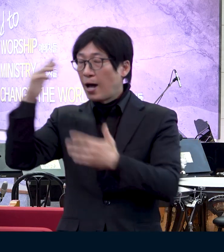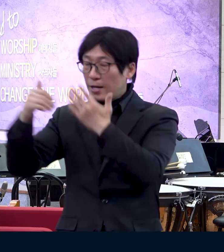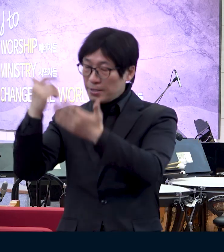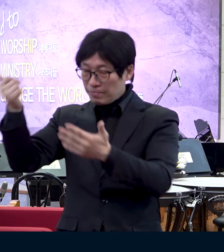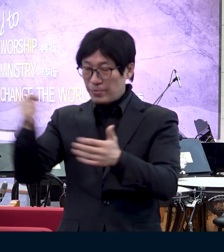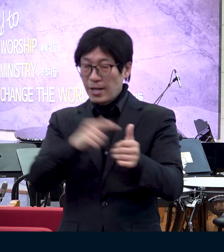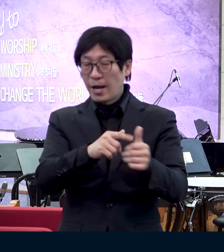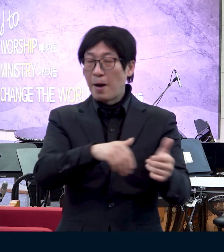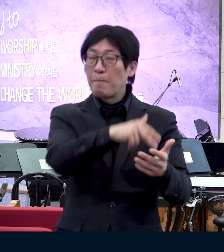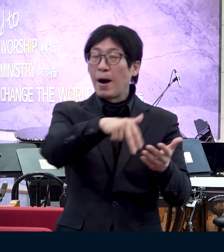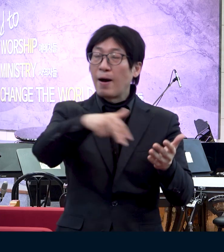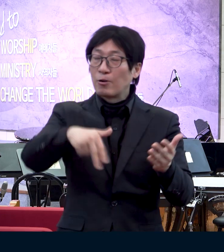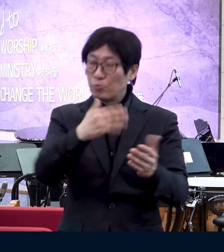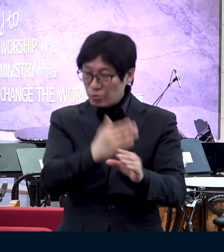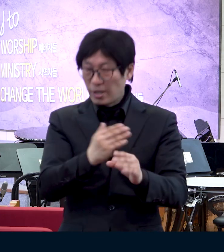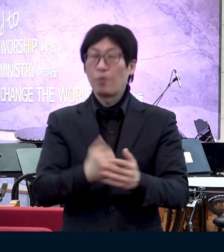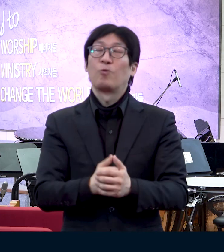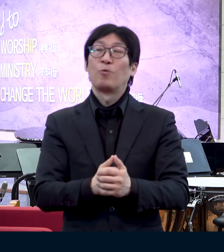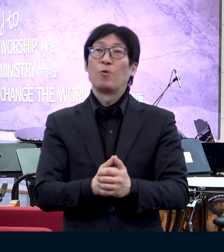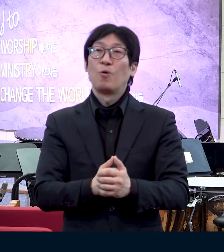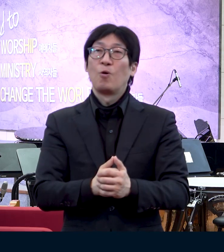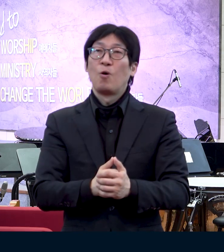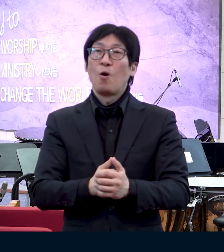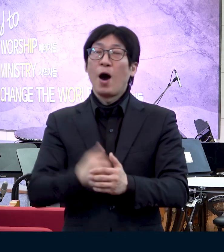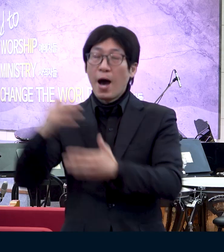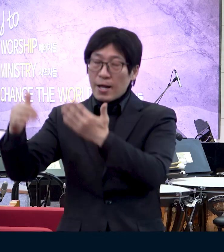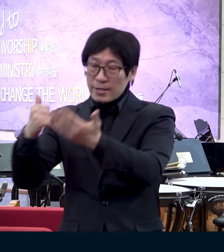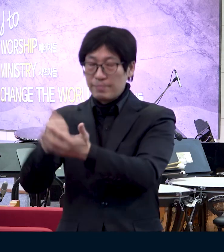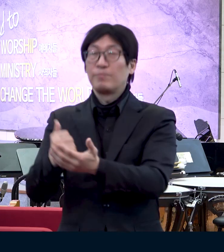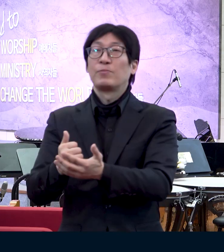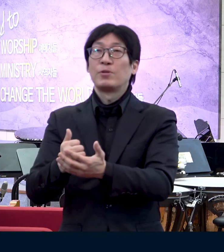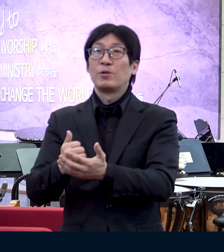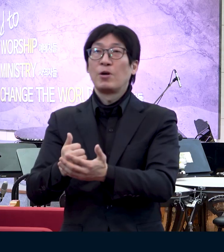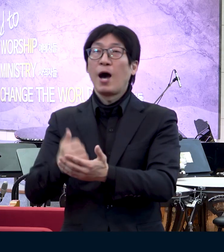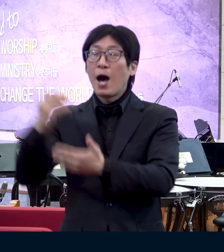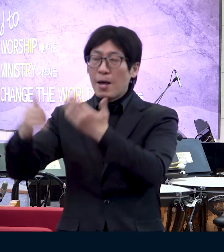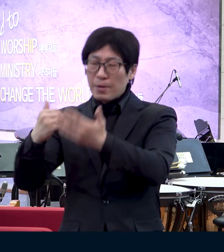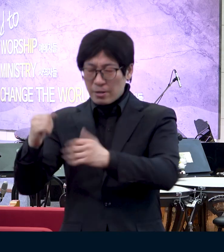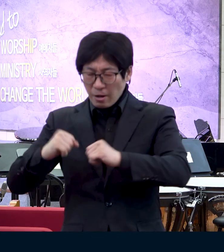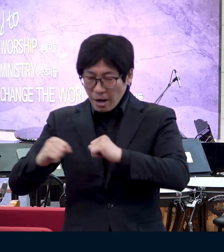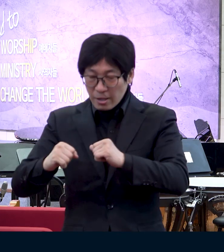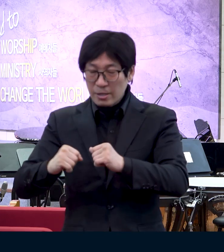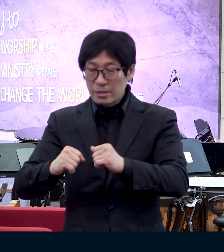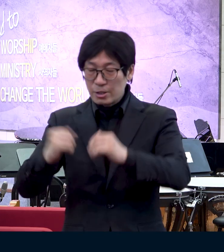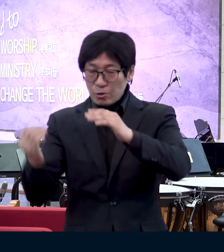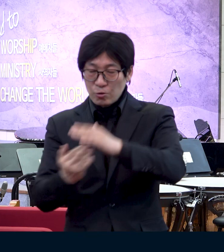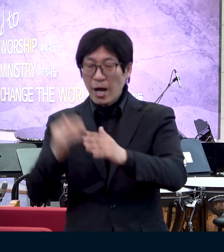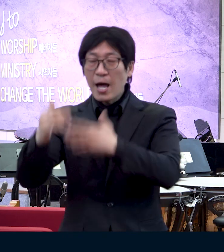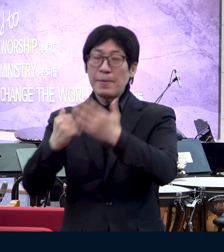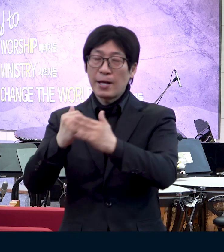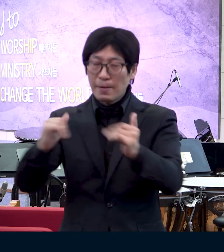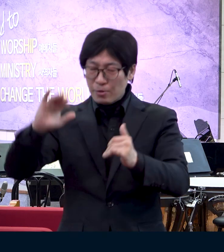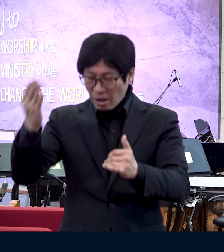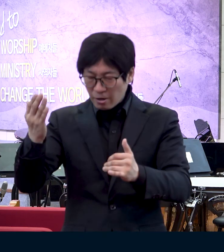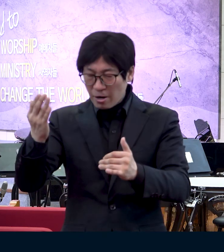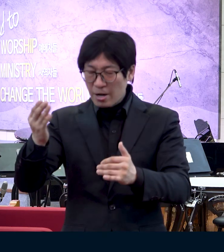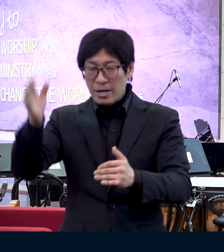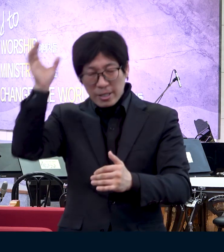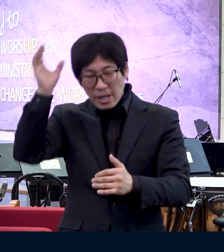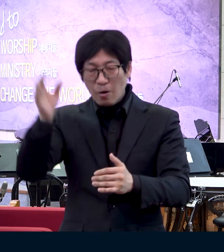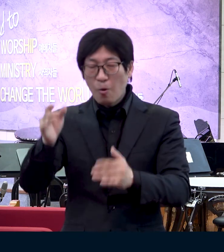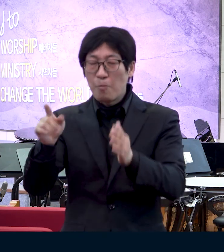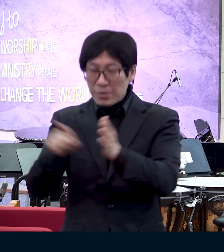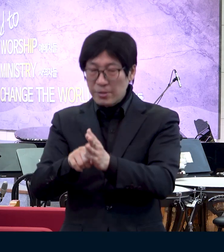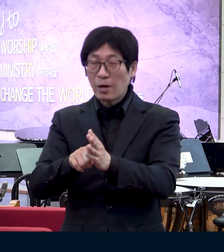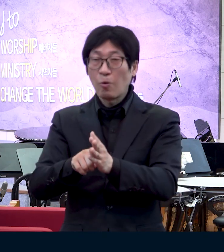하나님, 그러나 반드시 돌아올 줄 압니다. 와서 정말 하나님의 이 역사를 이루는 하나님의 사람이 될 줄 믿습니다 하고